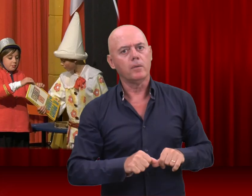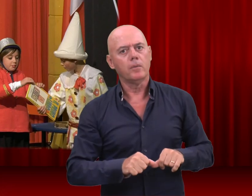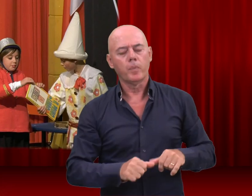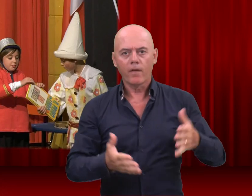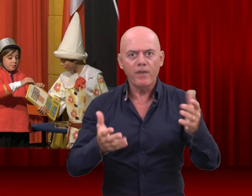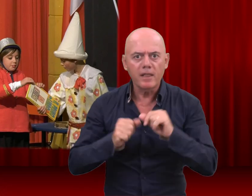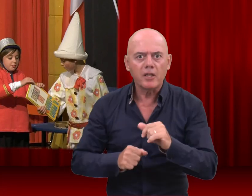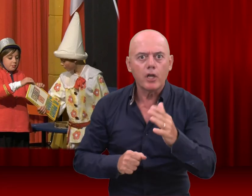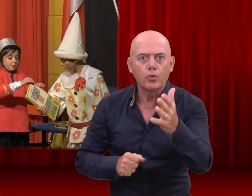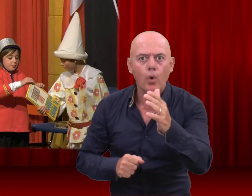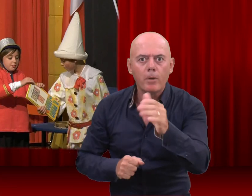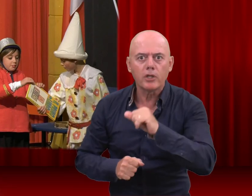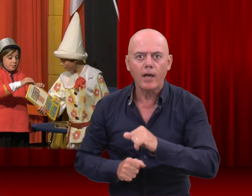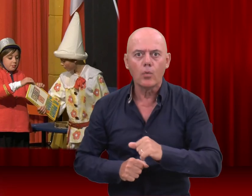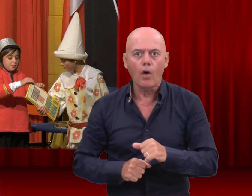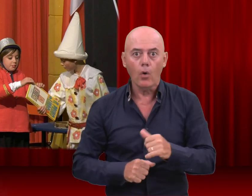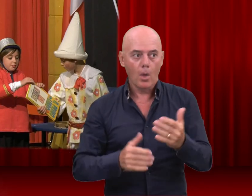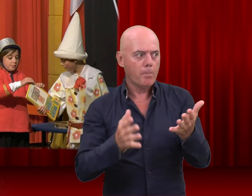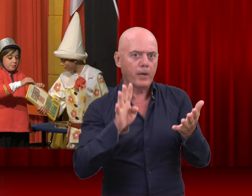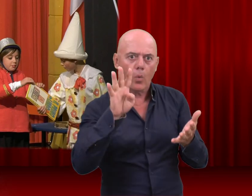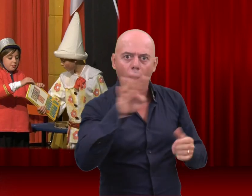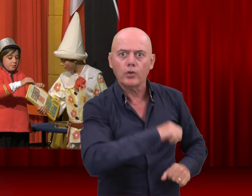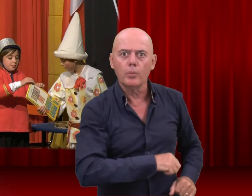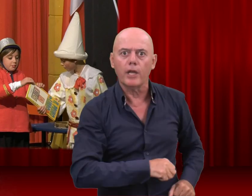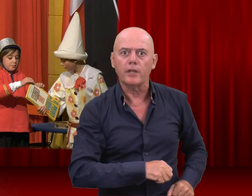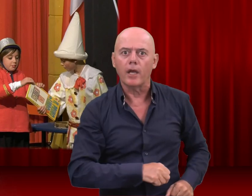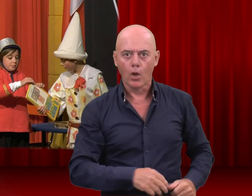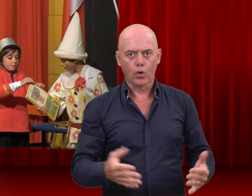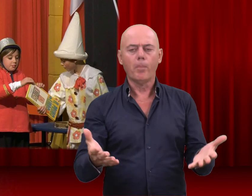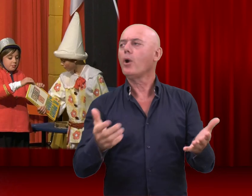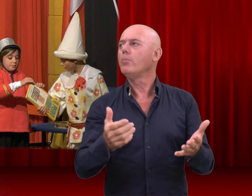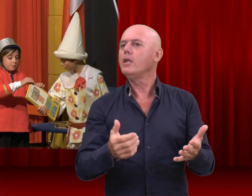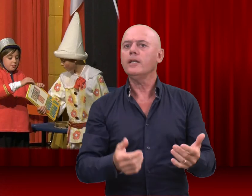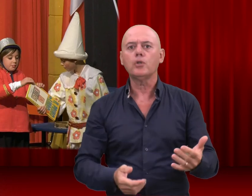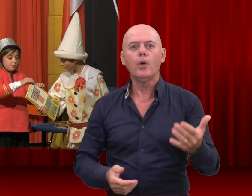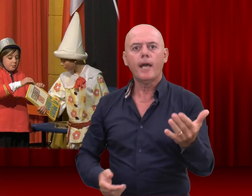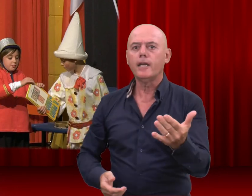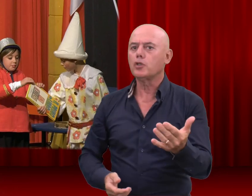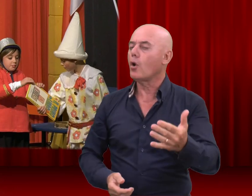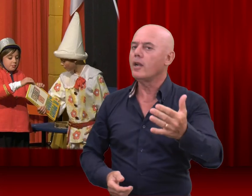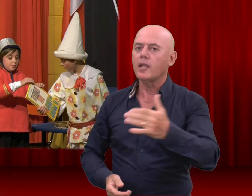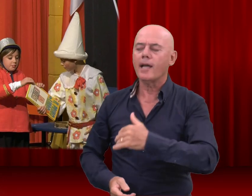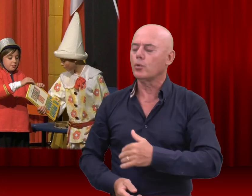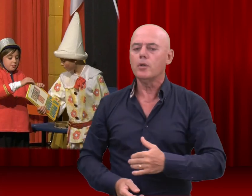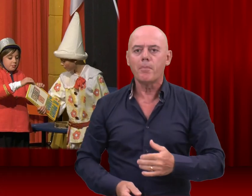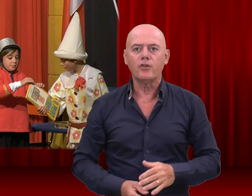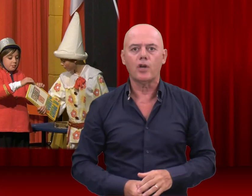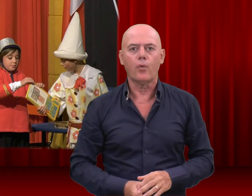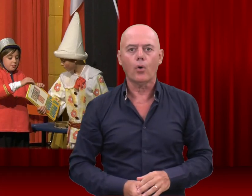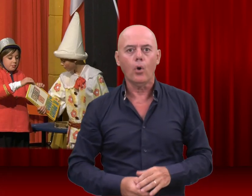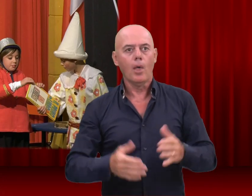fa. Vendette il suo abbecedario nuovo per 4 monete, comprò un biglietto ed entrò nel teatro